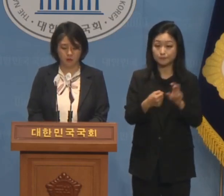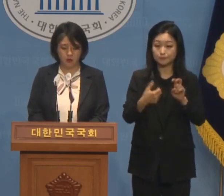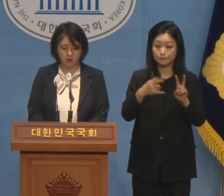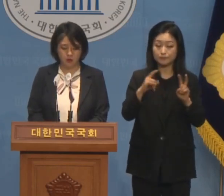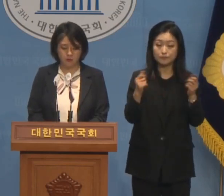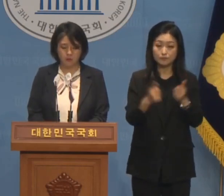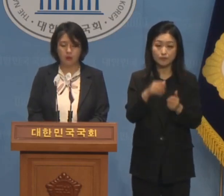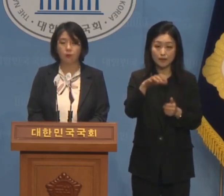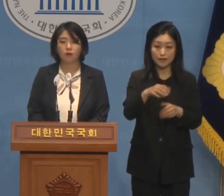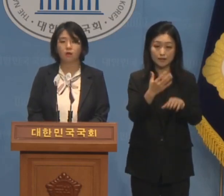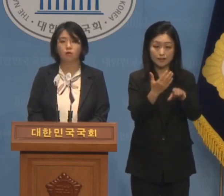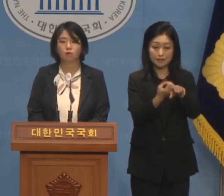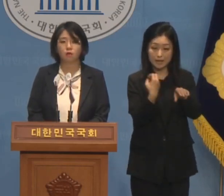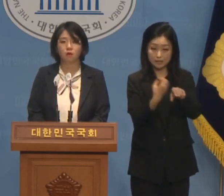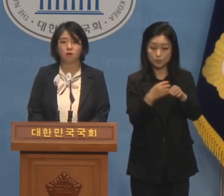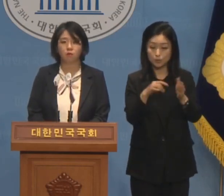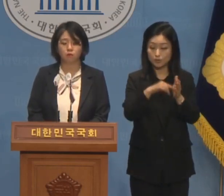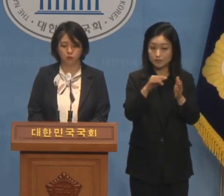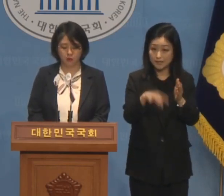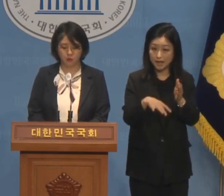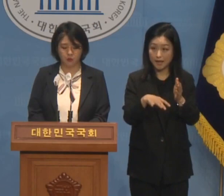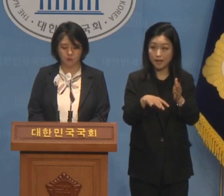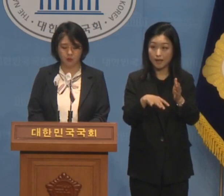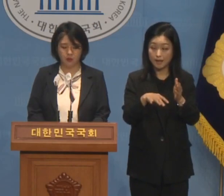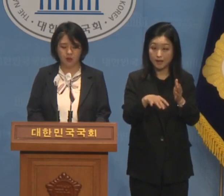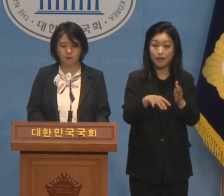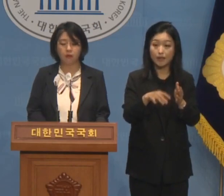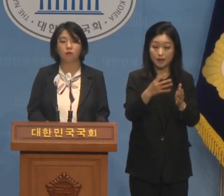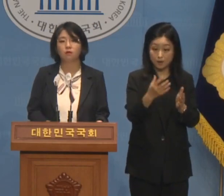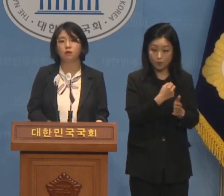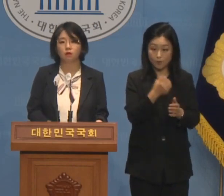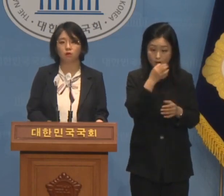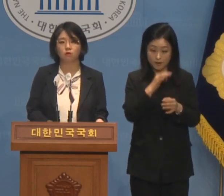국회에서 탄소세와 탄소세 기본소득